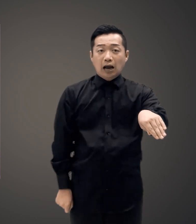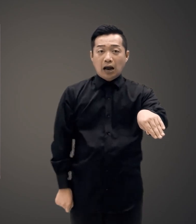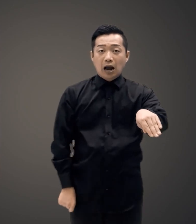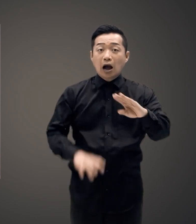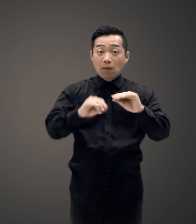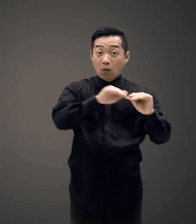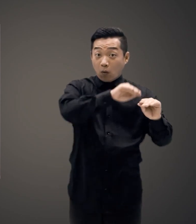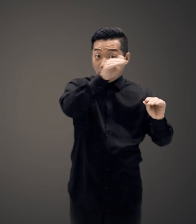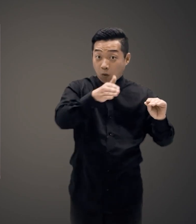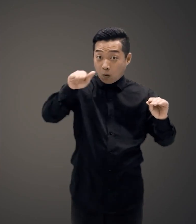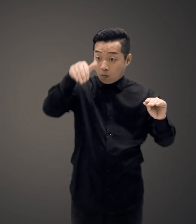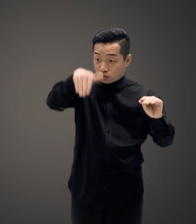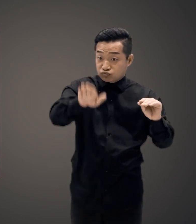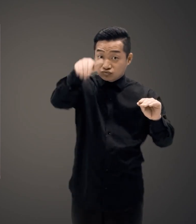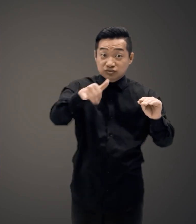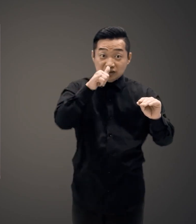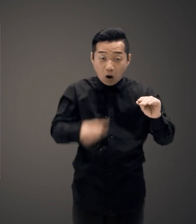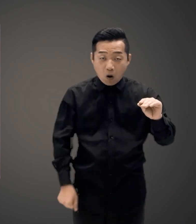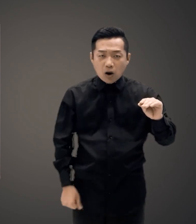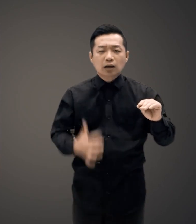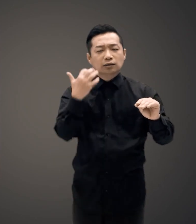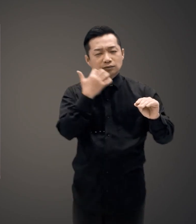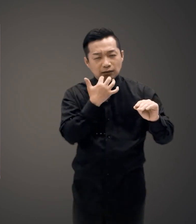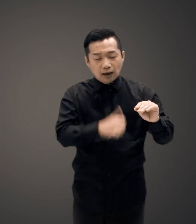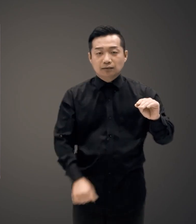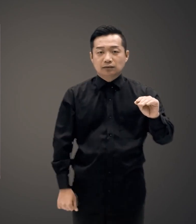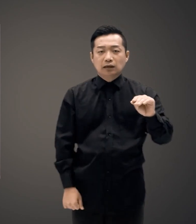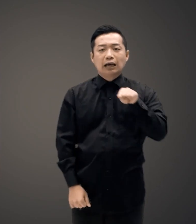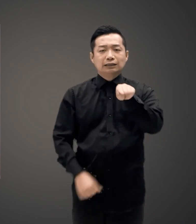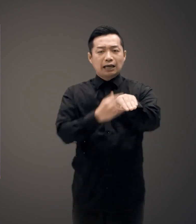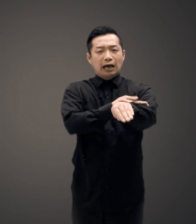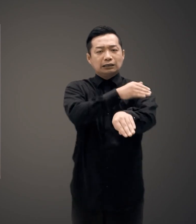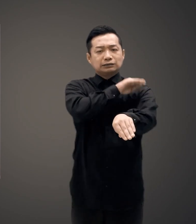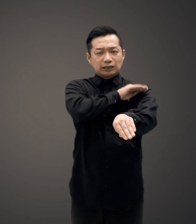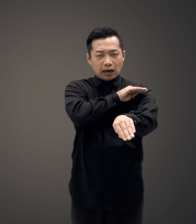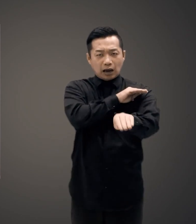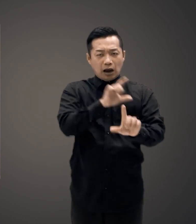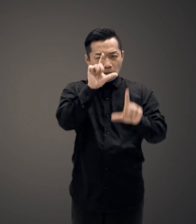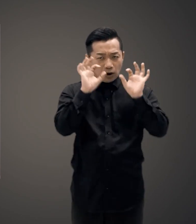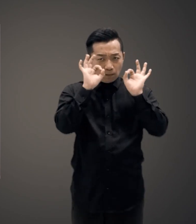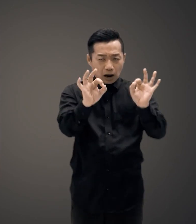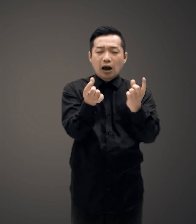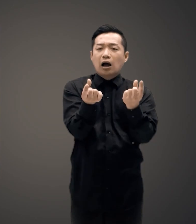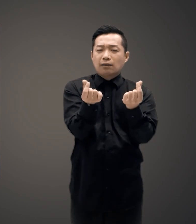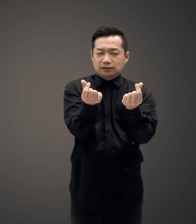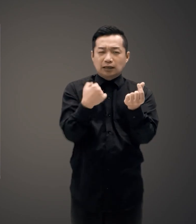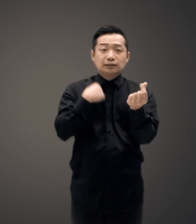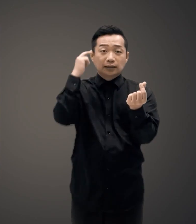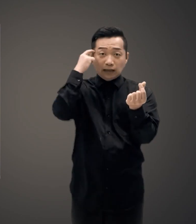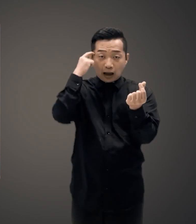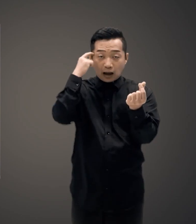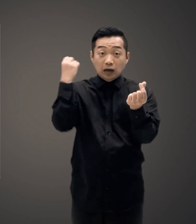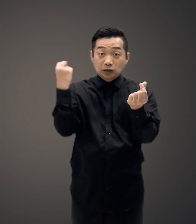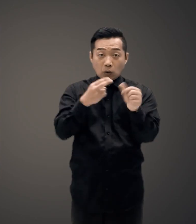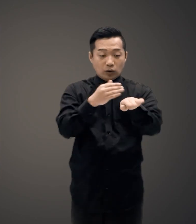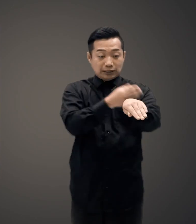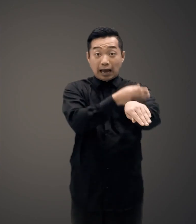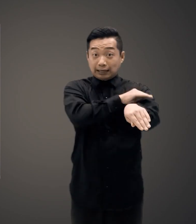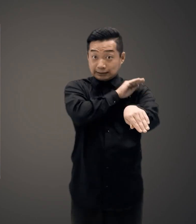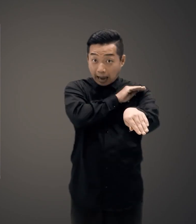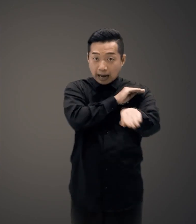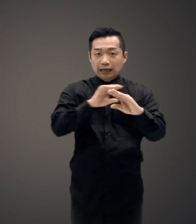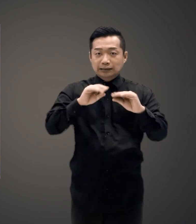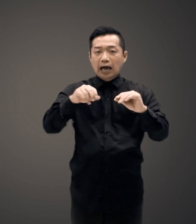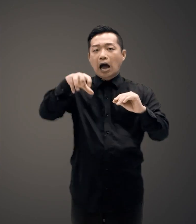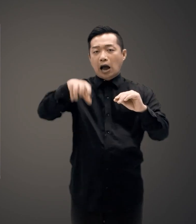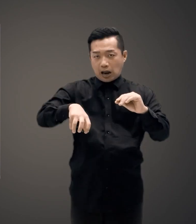모래 언덕이 오르락내리락 하는 모습도 그렇고 색감도 그렇고 낙타하고 되게 비슷하다고 생각을 했고, 마침 또